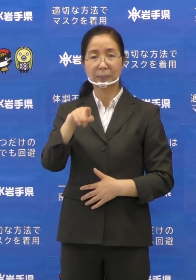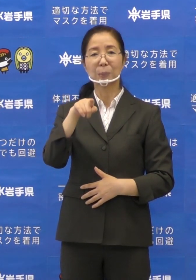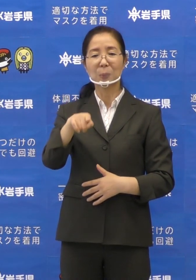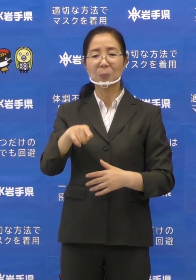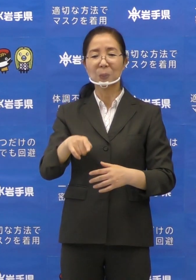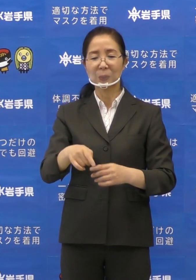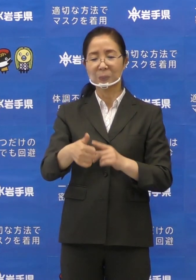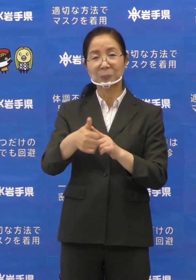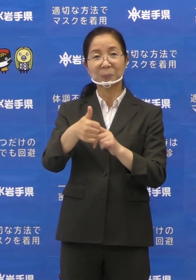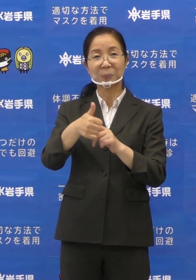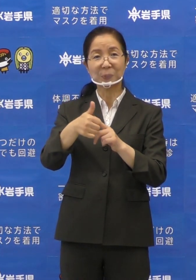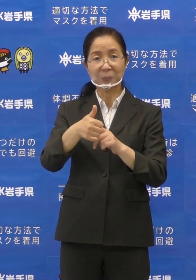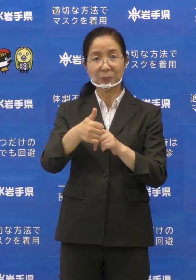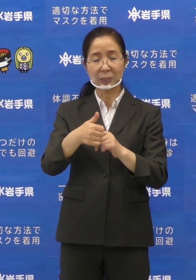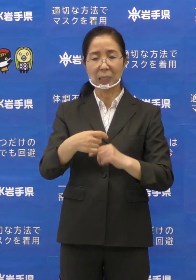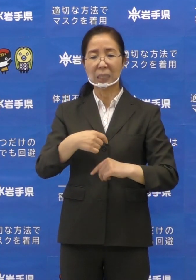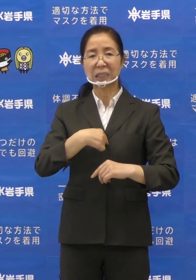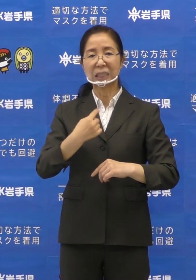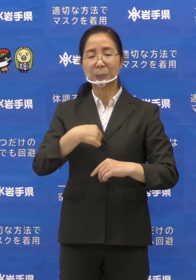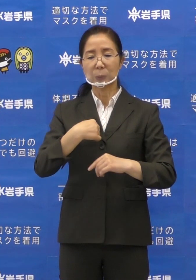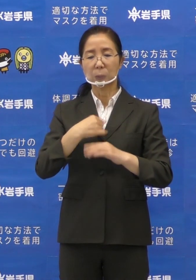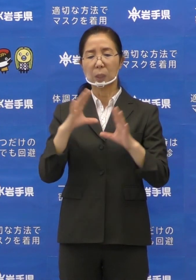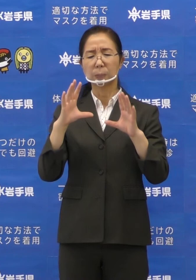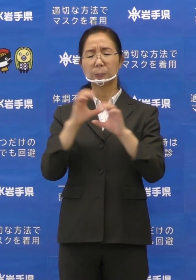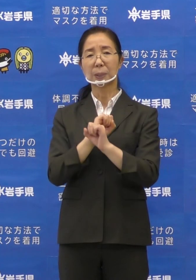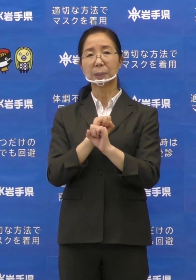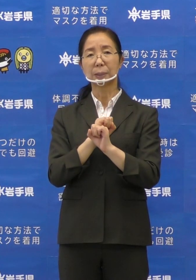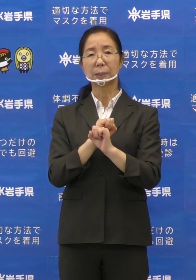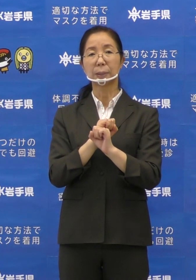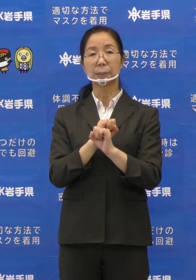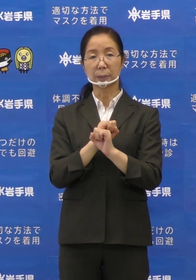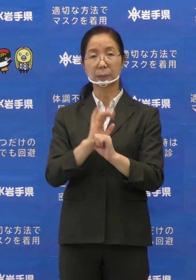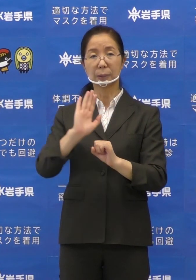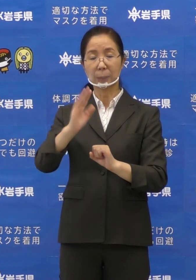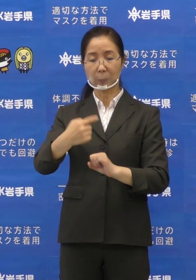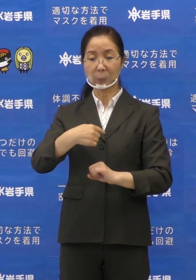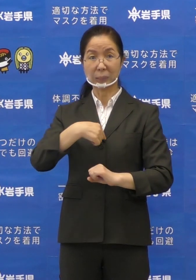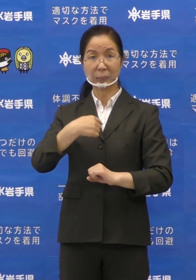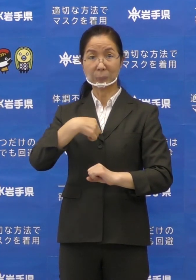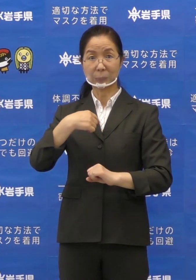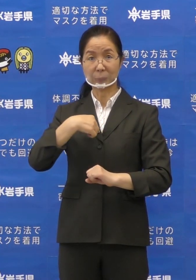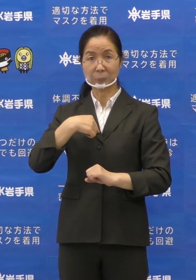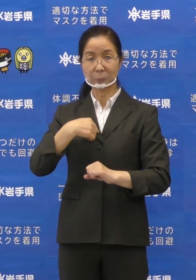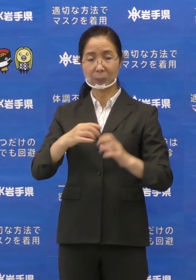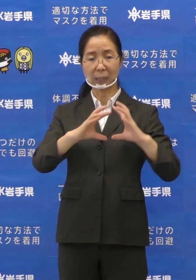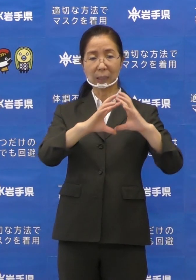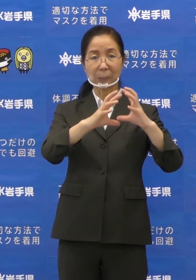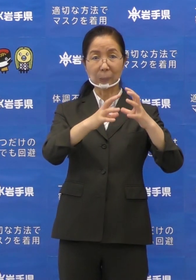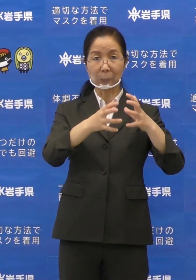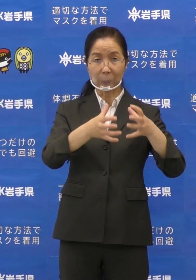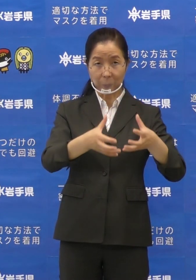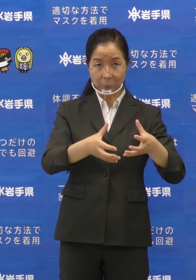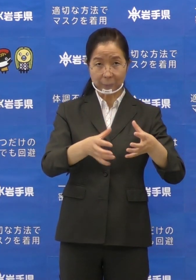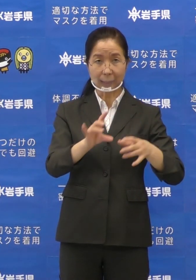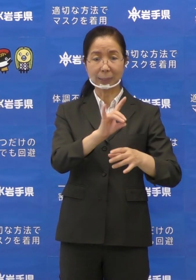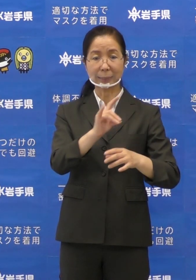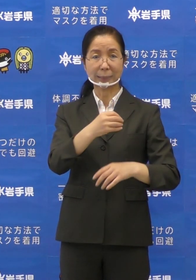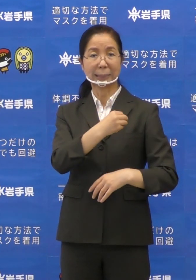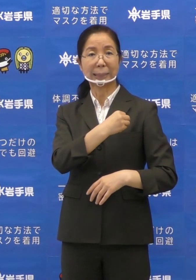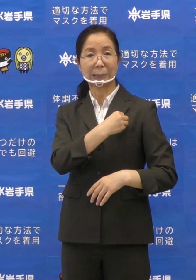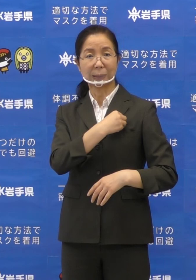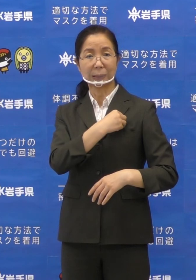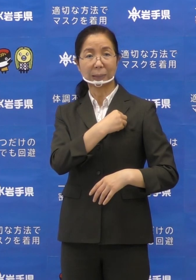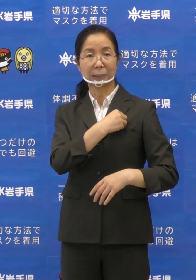の実態は消滅しちゃうんですけれども、私もこの国会議員タスト・タクヤの可能性ってい